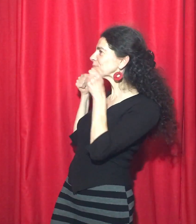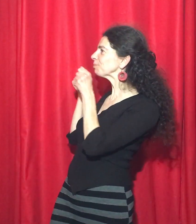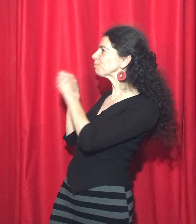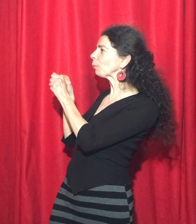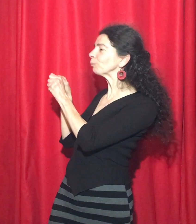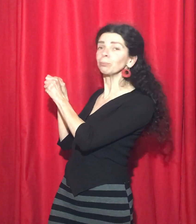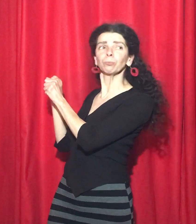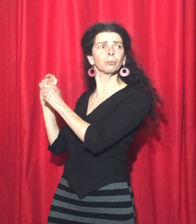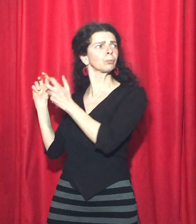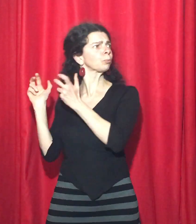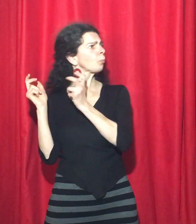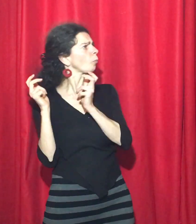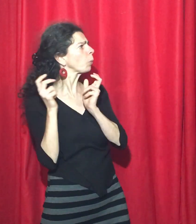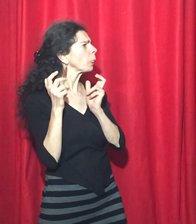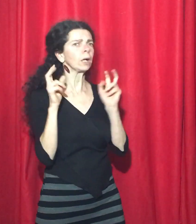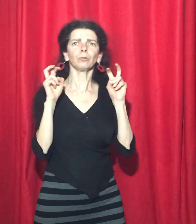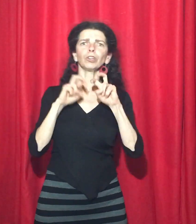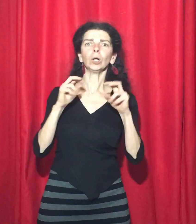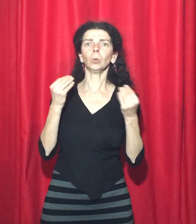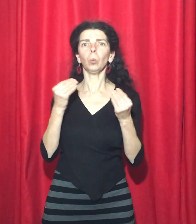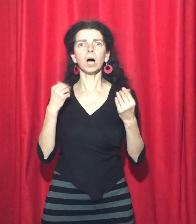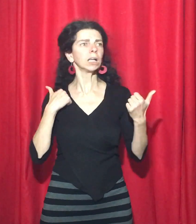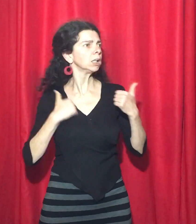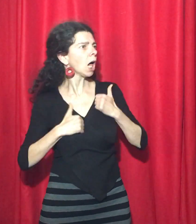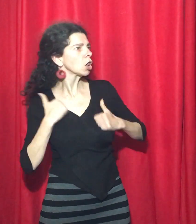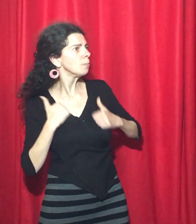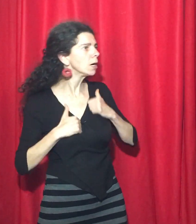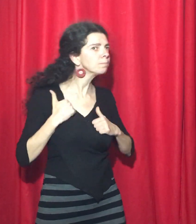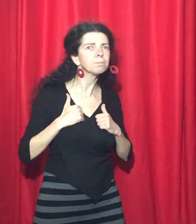en souriant et chercha la salle de bain.